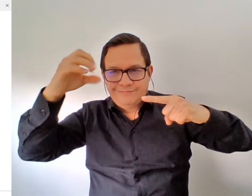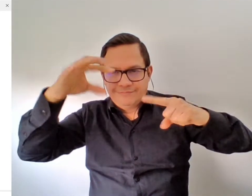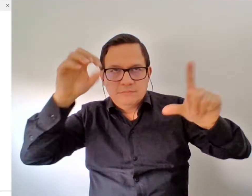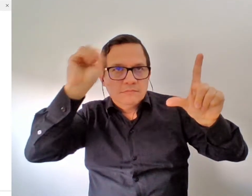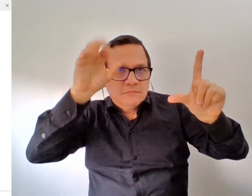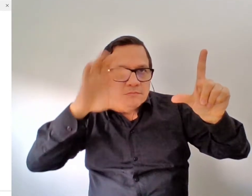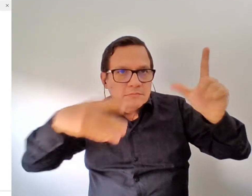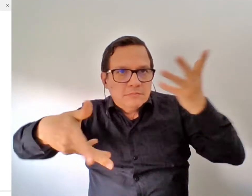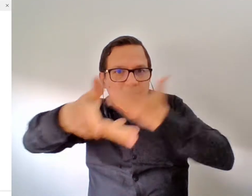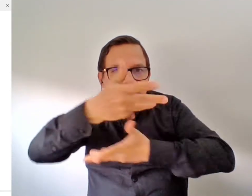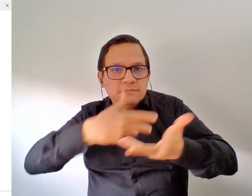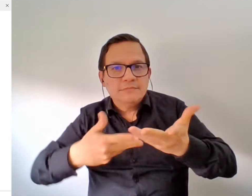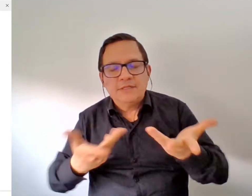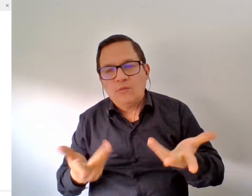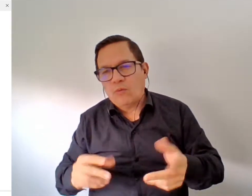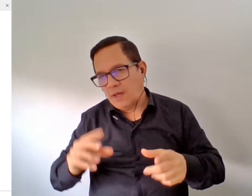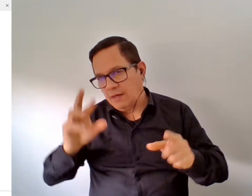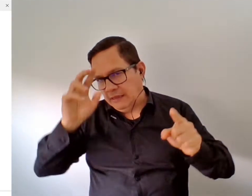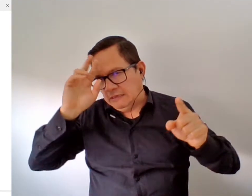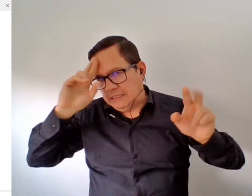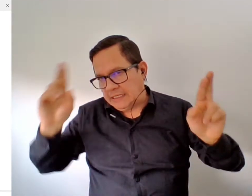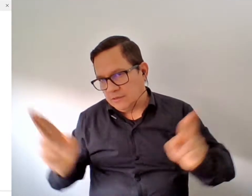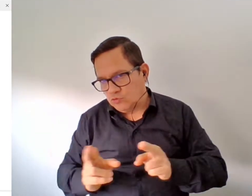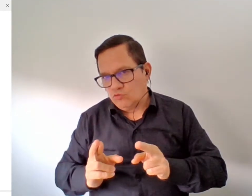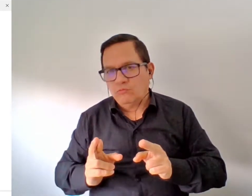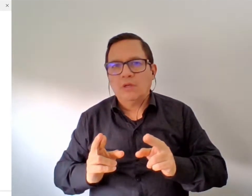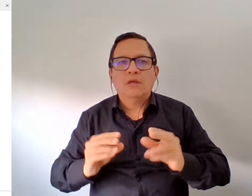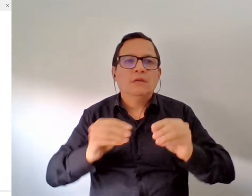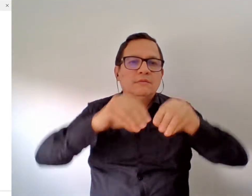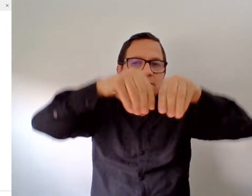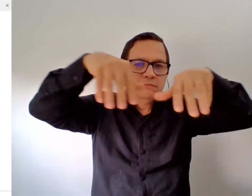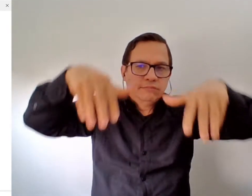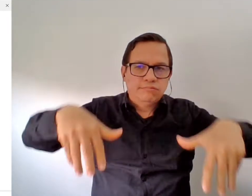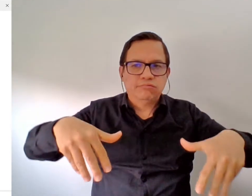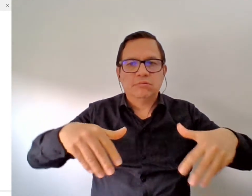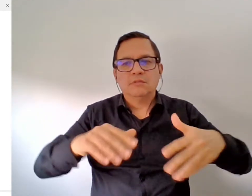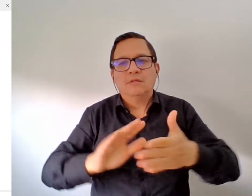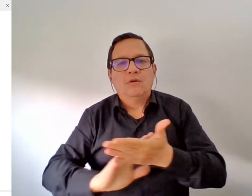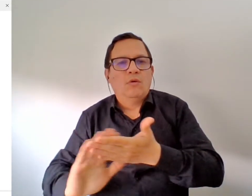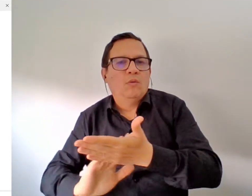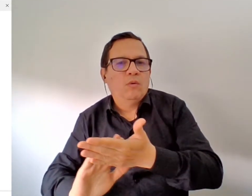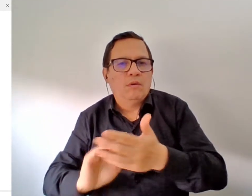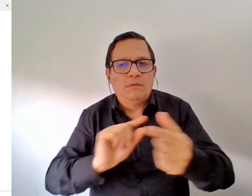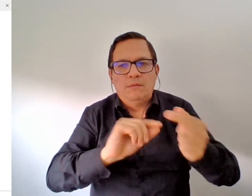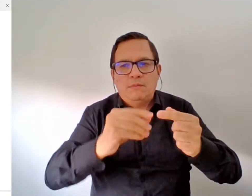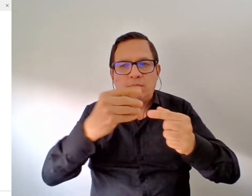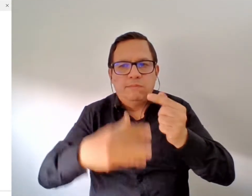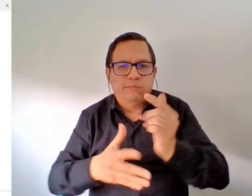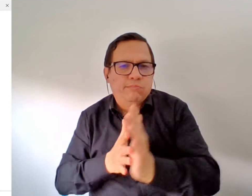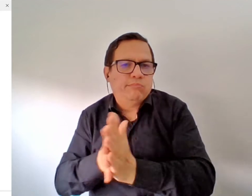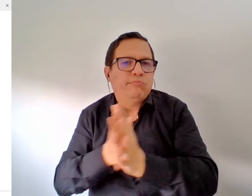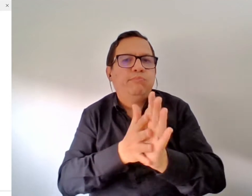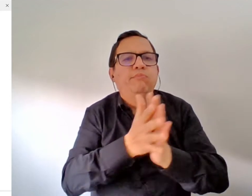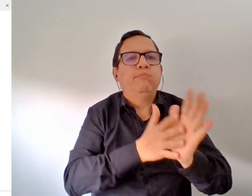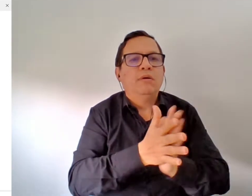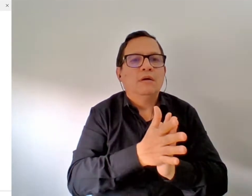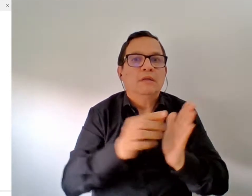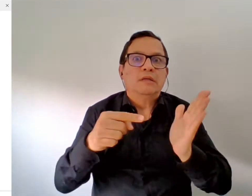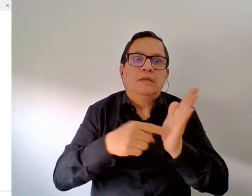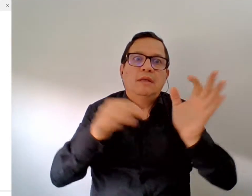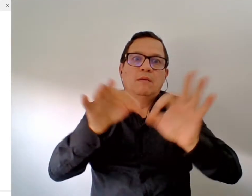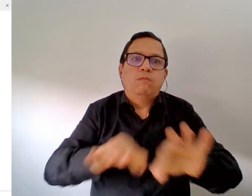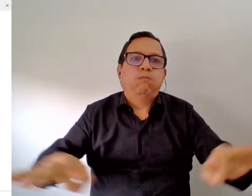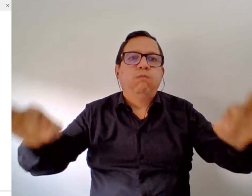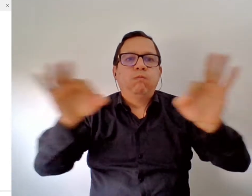recomienda resumir, esquematizar y sistematizar la información consultada. Es